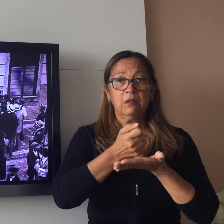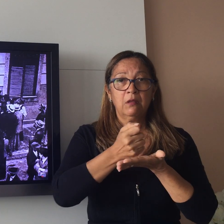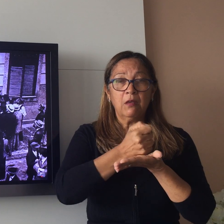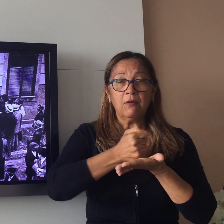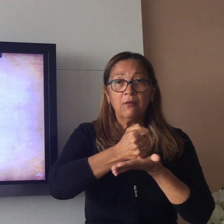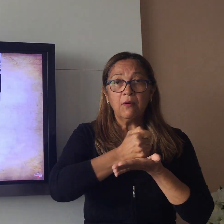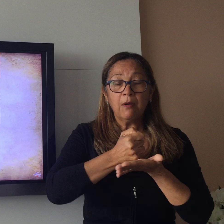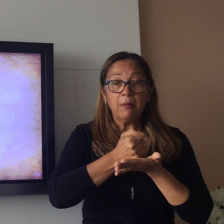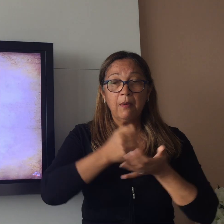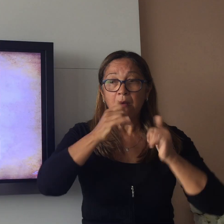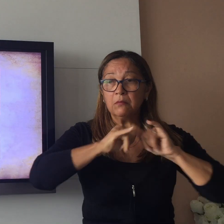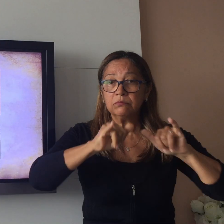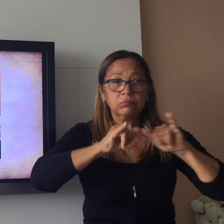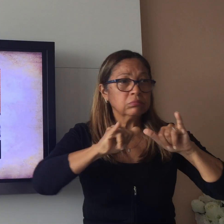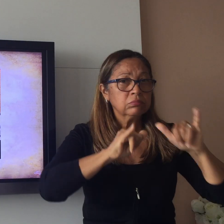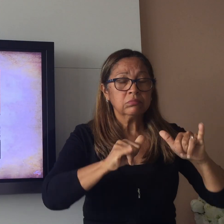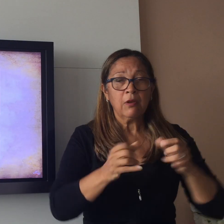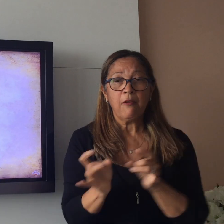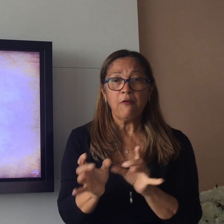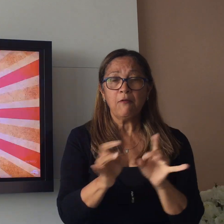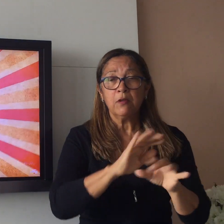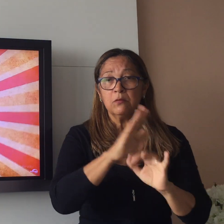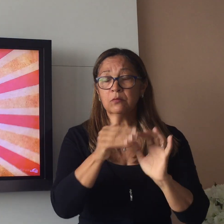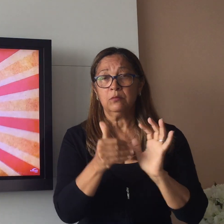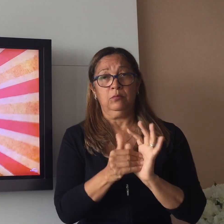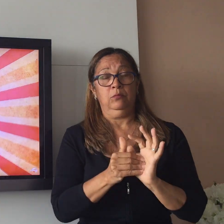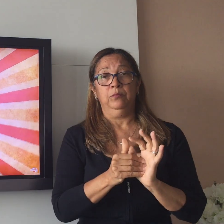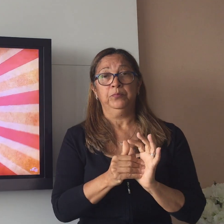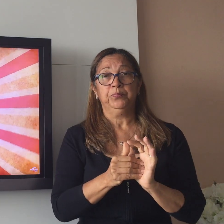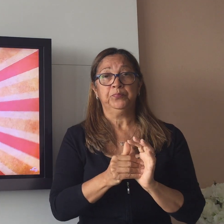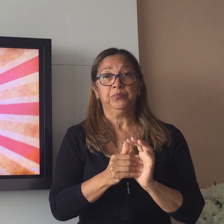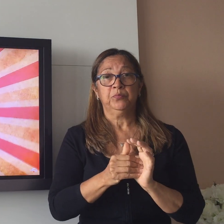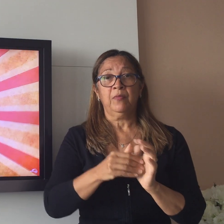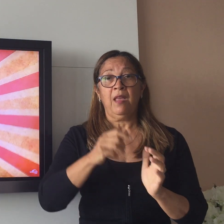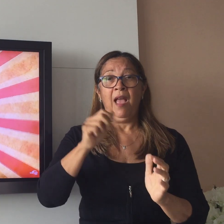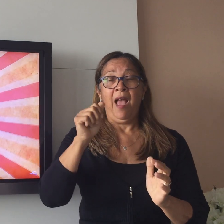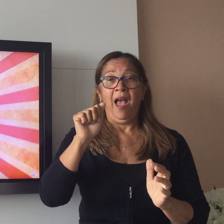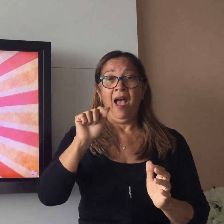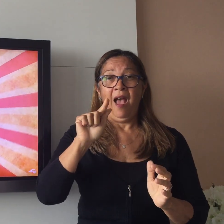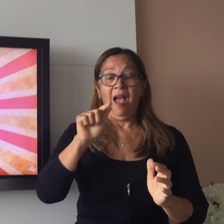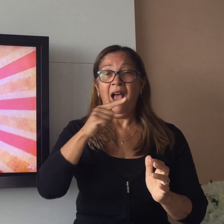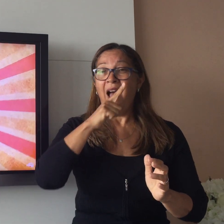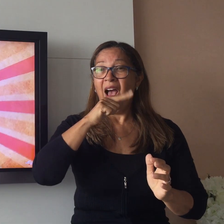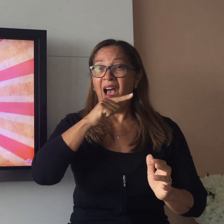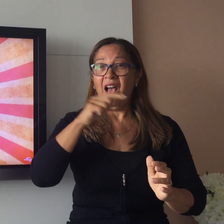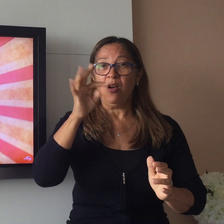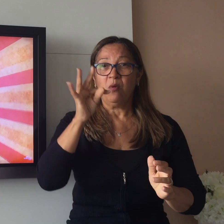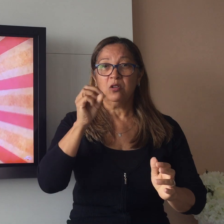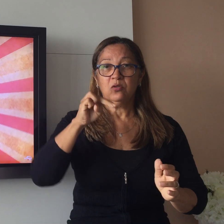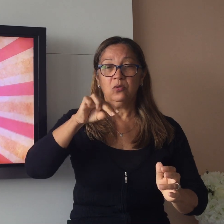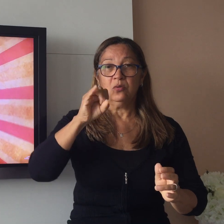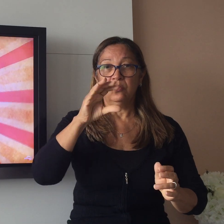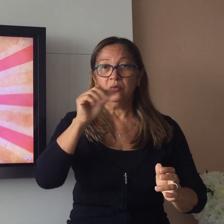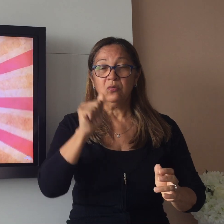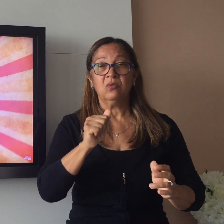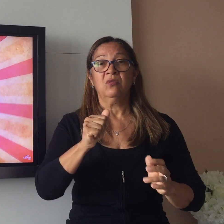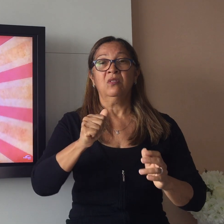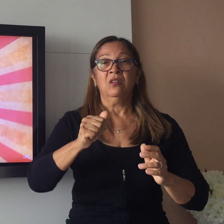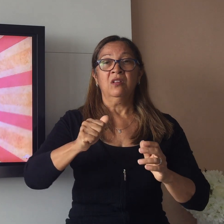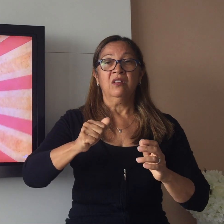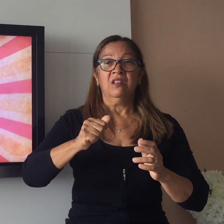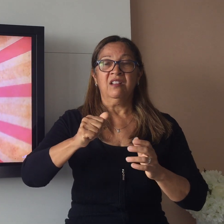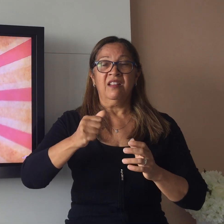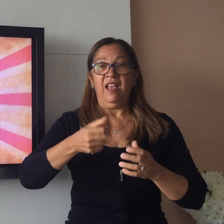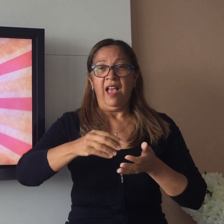orientação. Vende-se de tudo. Água tônica de quinino, elixir milagroso,